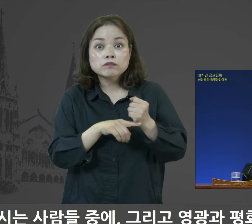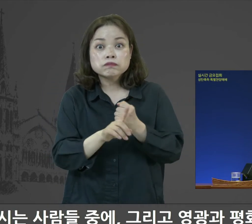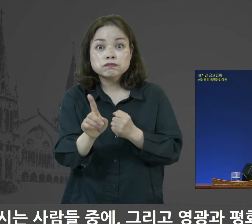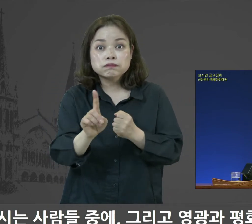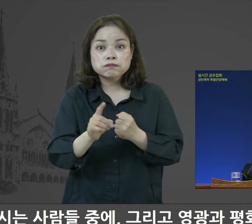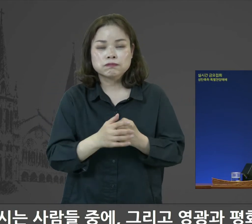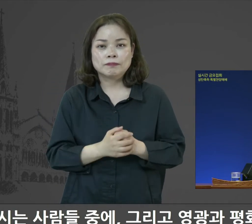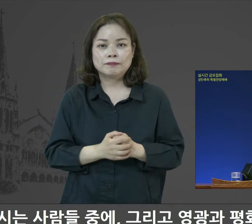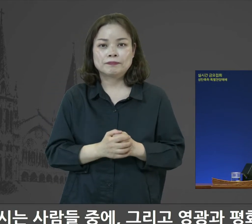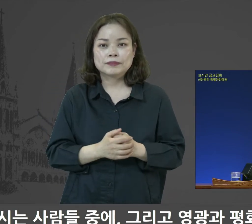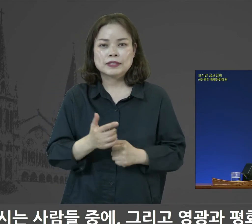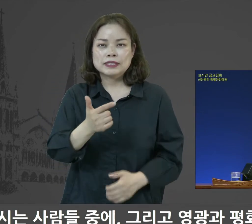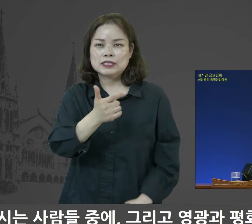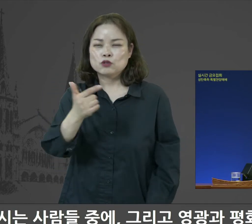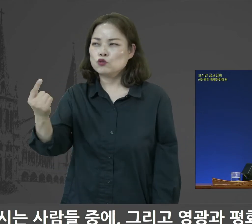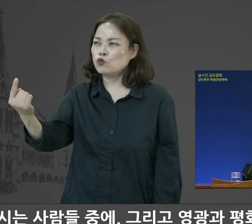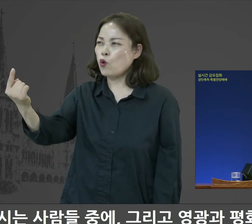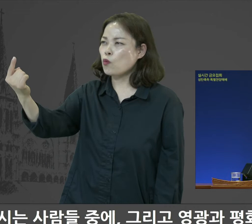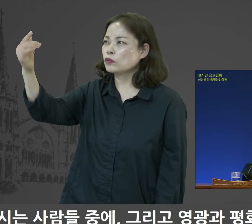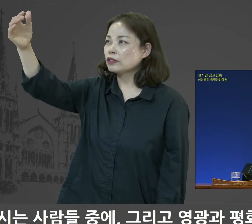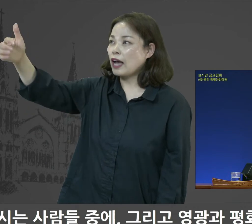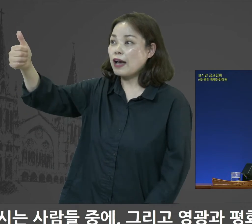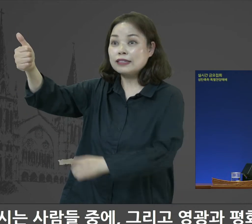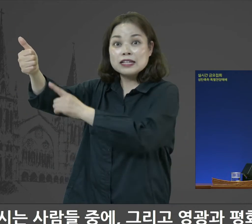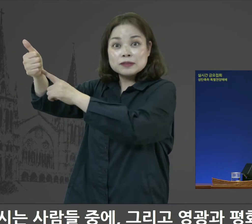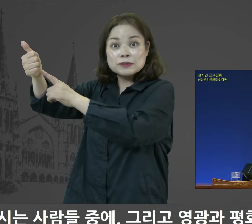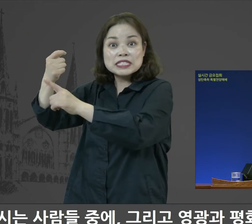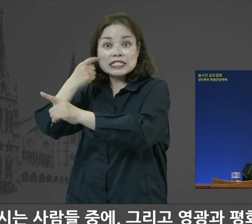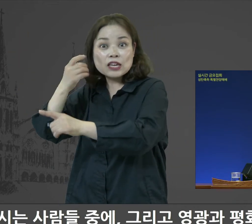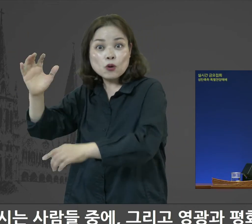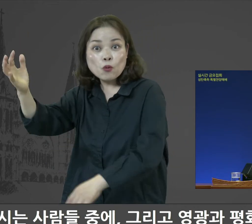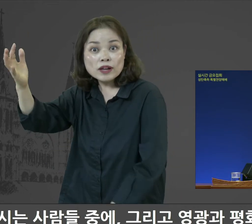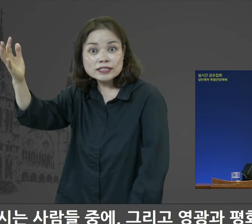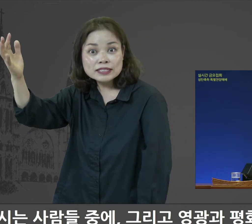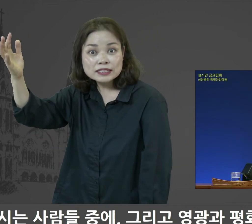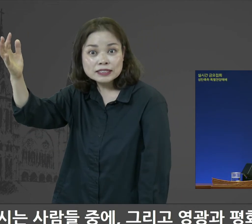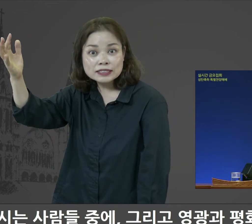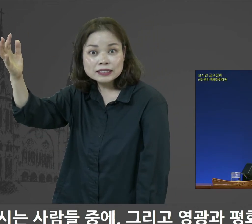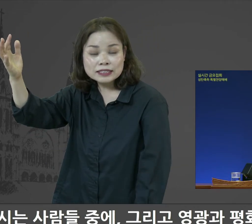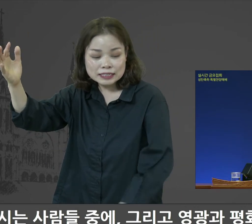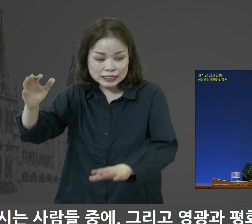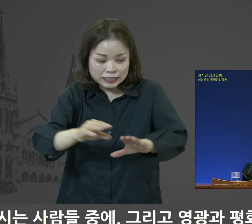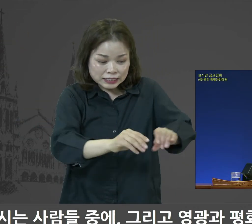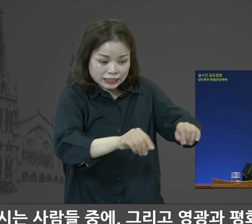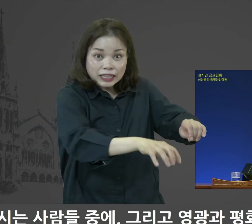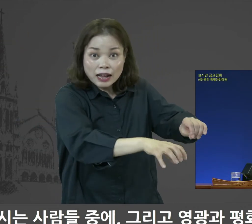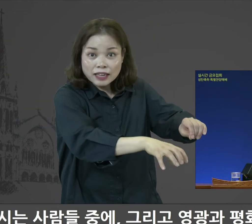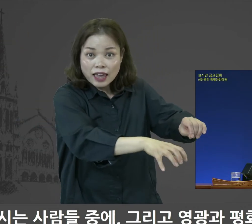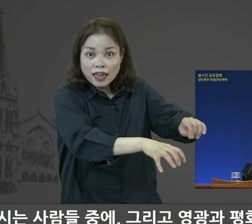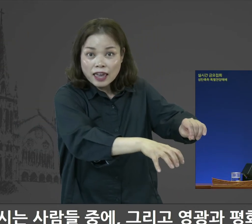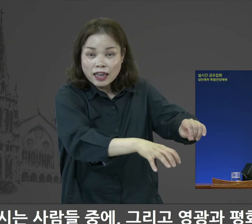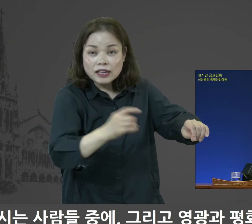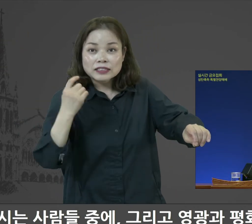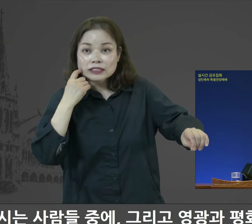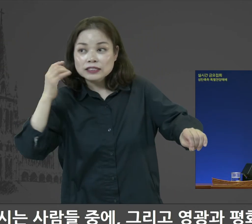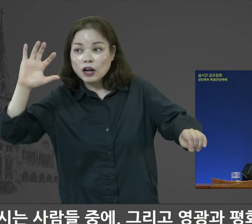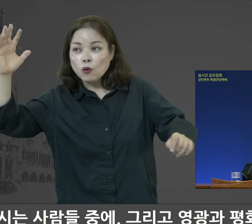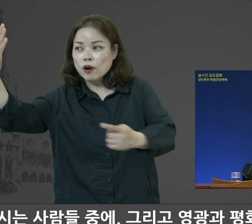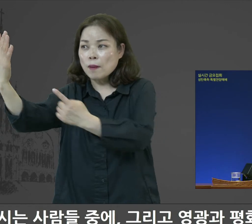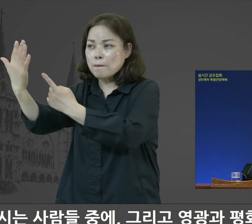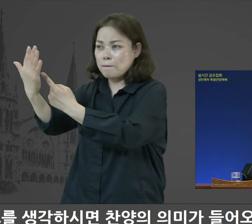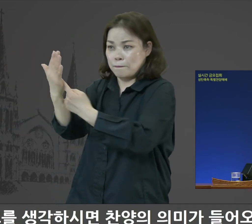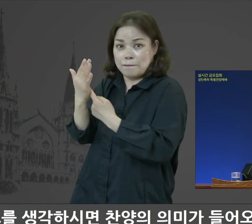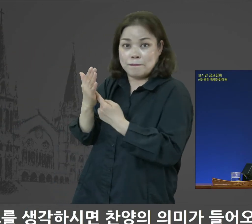뜻이냐면, 지극히 높은 곳에 있던 그 영광이 이 땅에 그 영광이 나타날